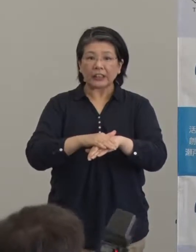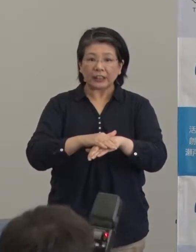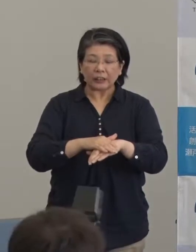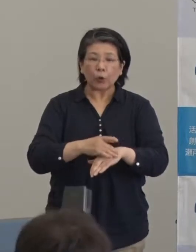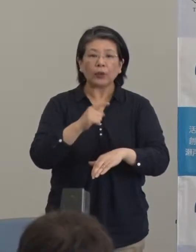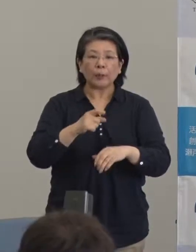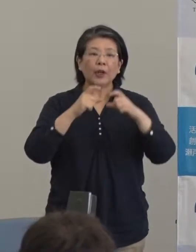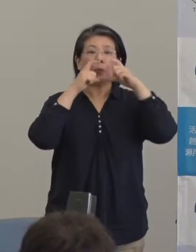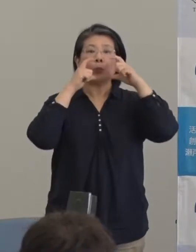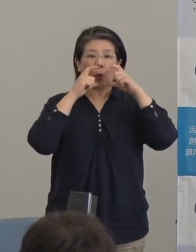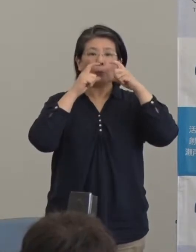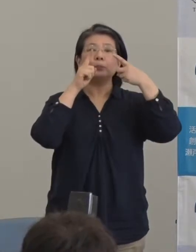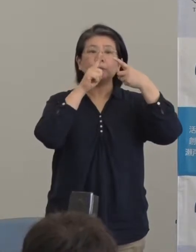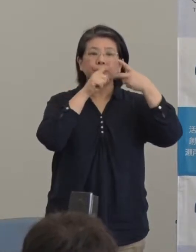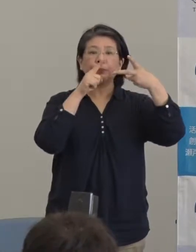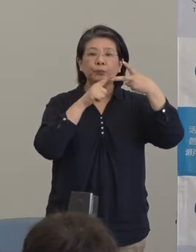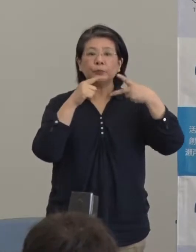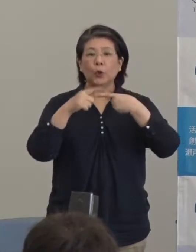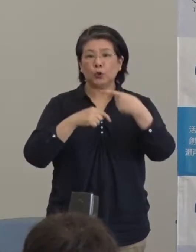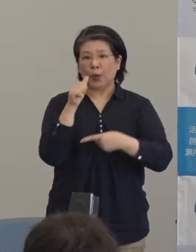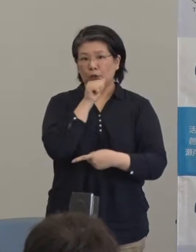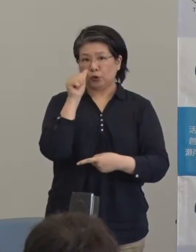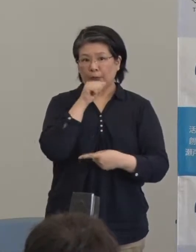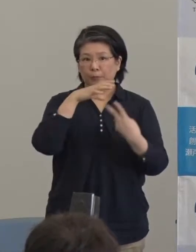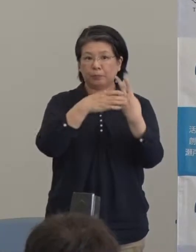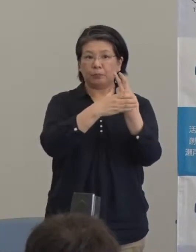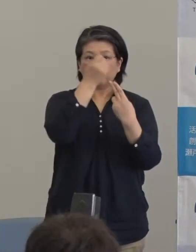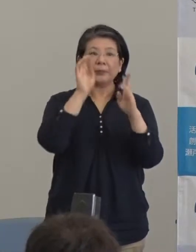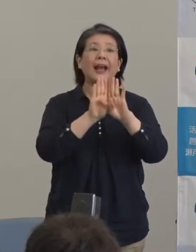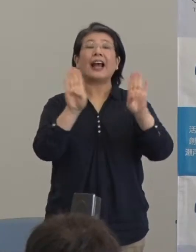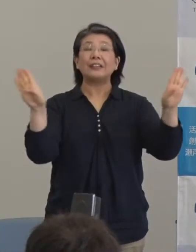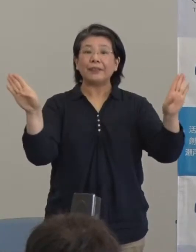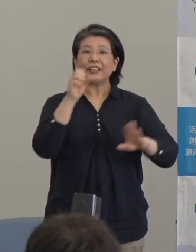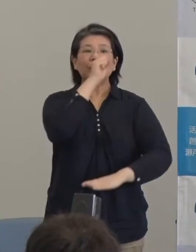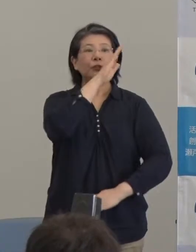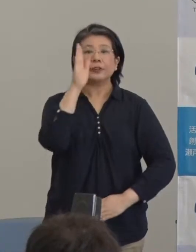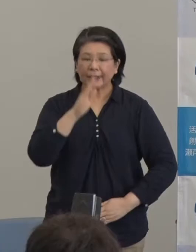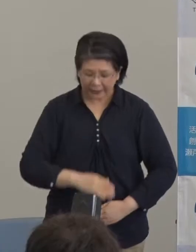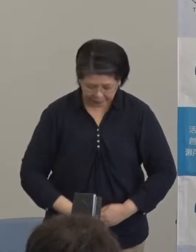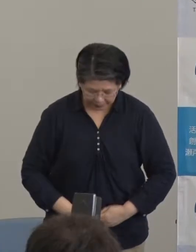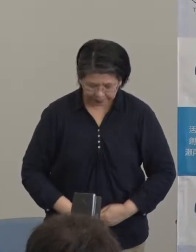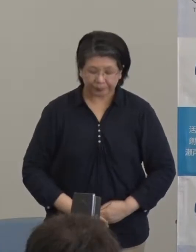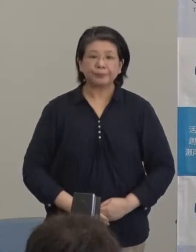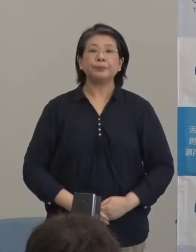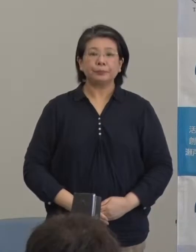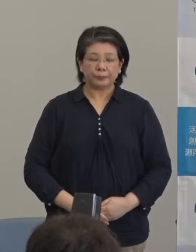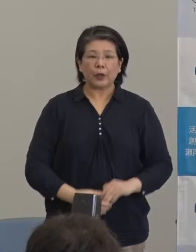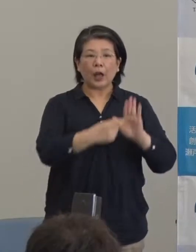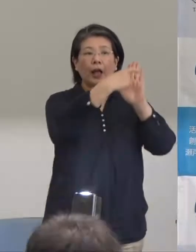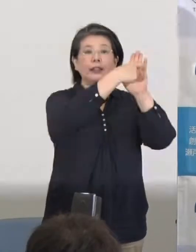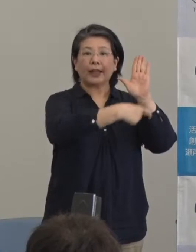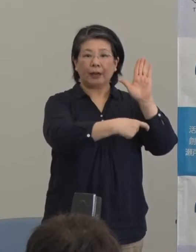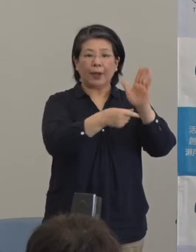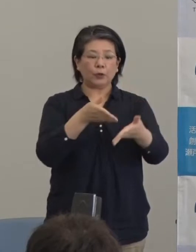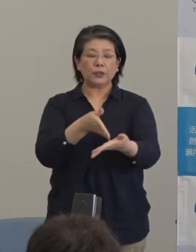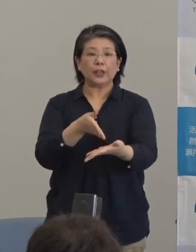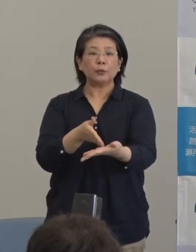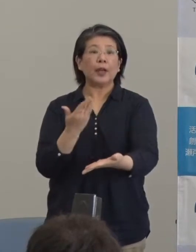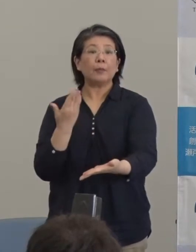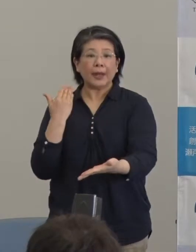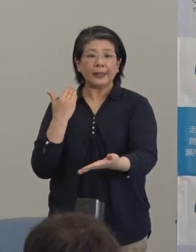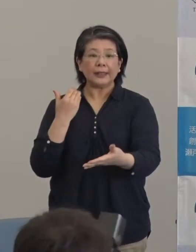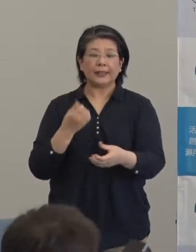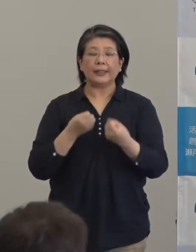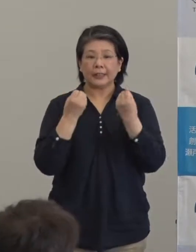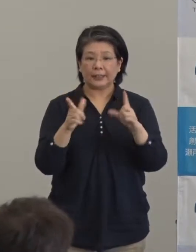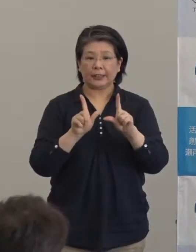。あと手話通訳もお願いをいたしておるところでございます。よろしくお願いをいたします。まず題材に入ります前に、新型コロナ